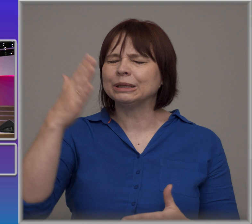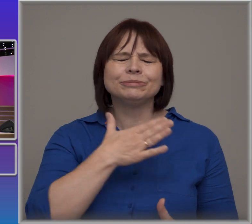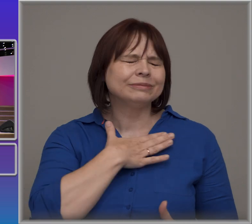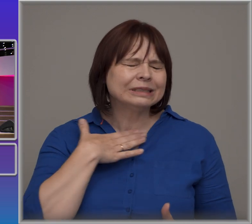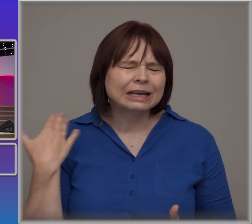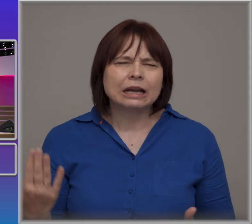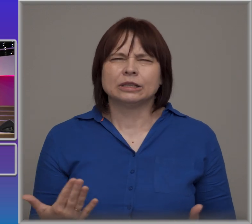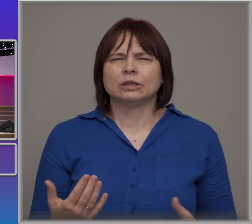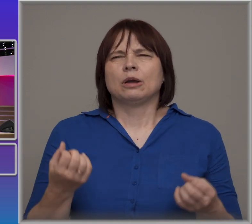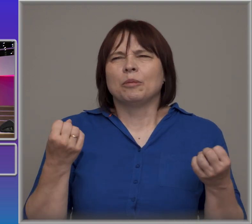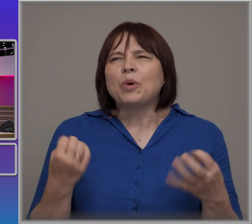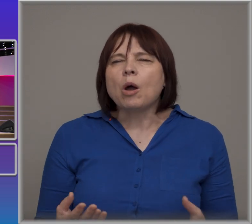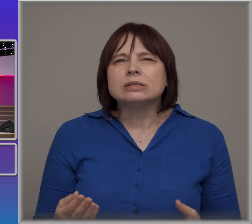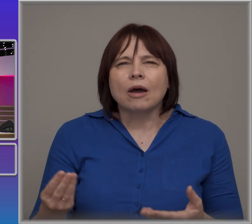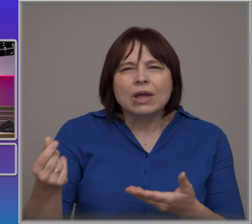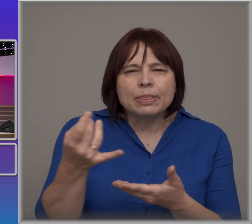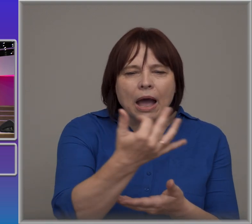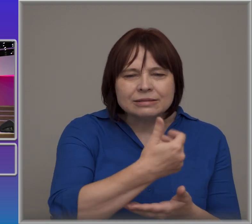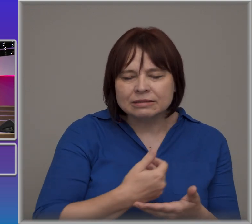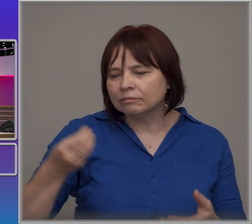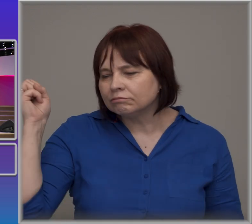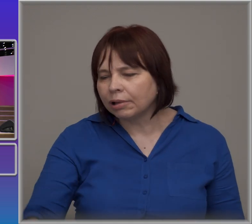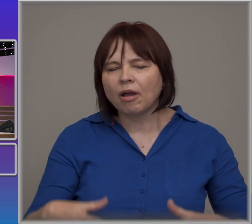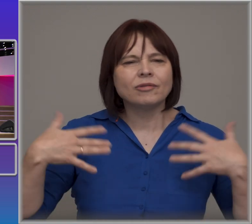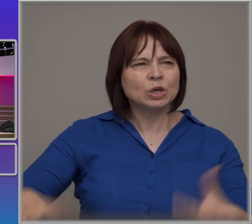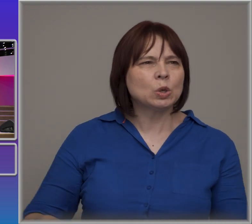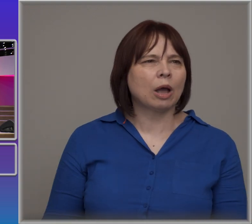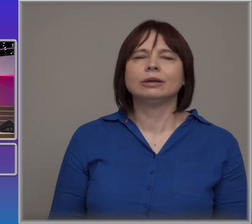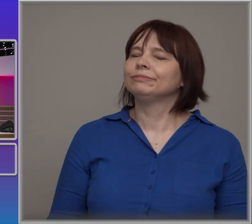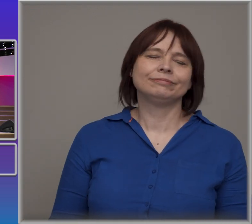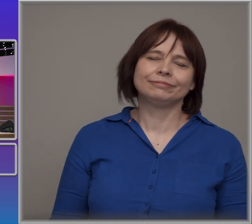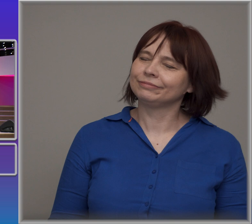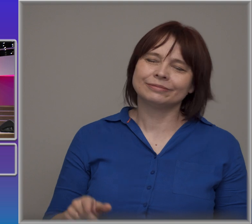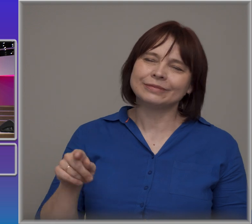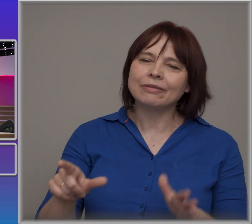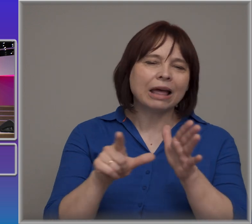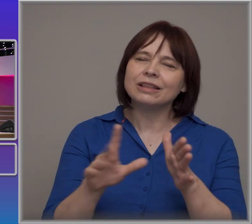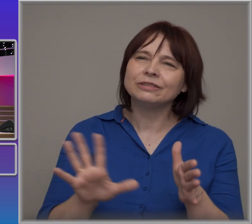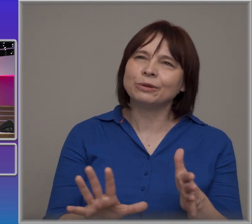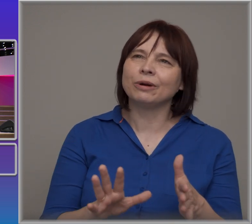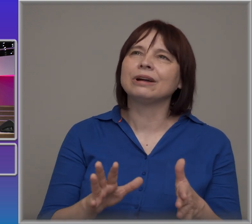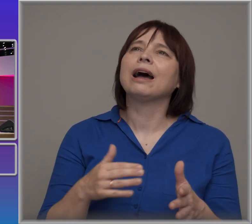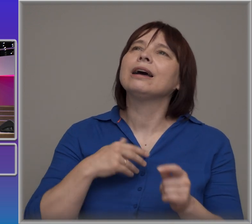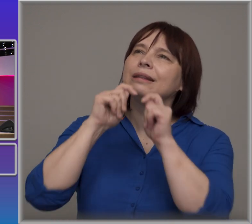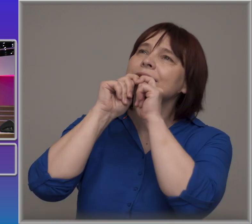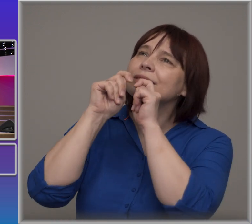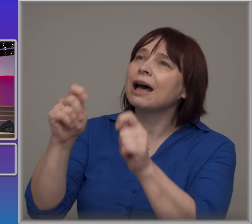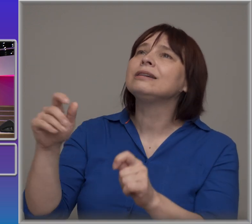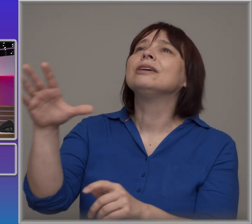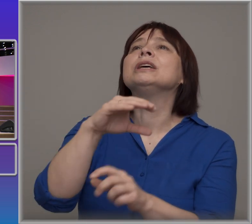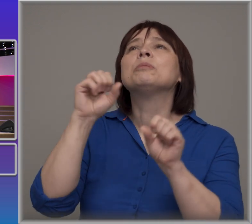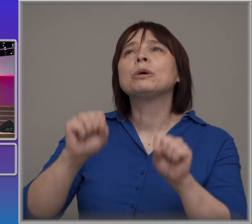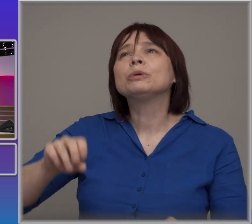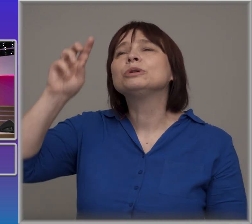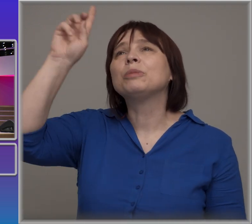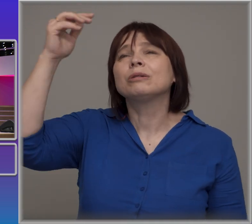нужно. Но давай, если будем жертвовать, то будем жертвовать с благодарностью Богу. Дорогой Господь, мы молимся Тебе и просим за